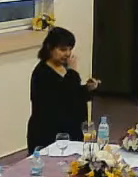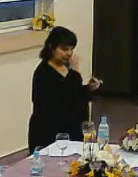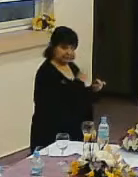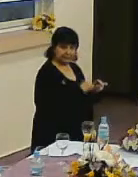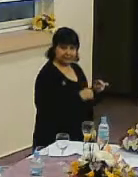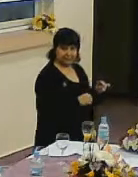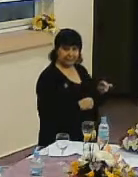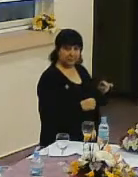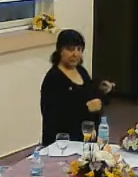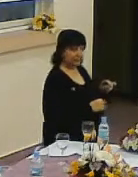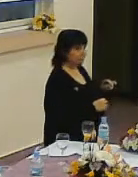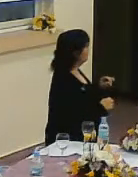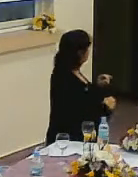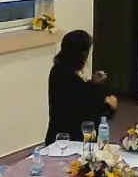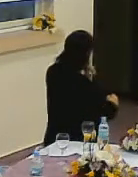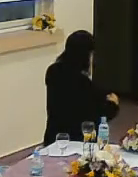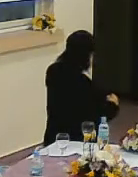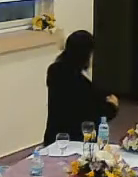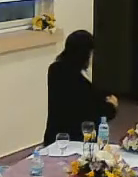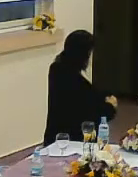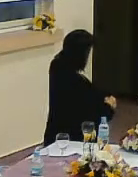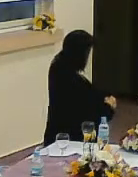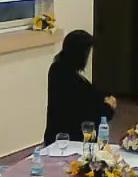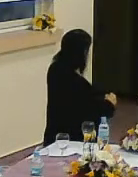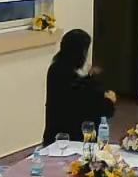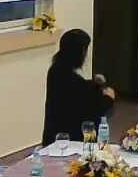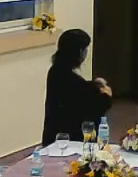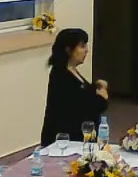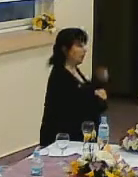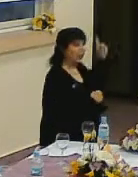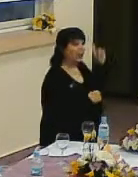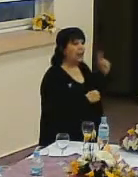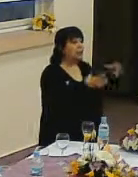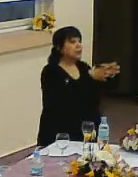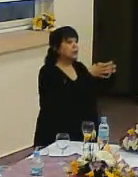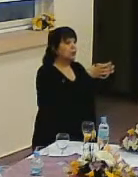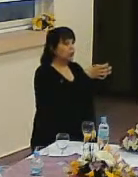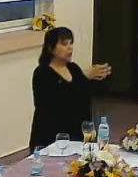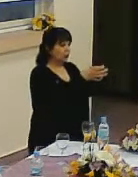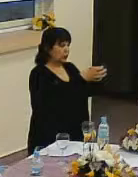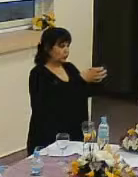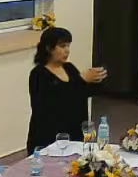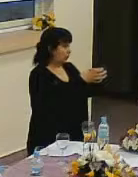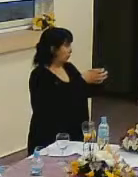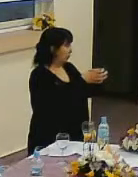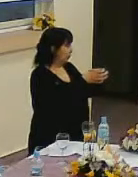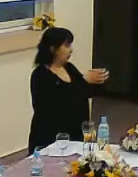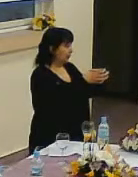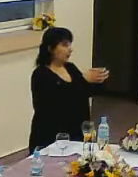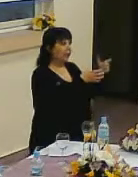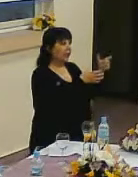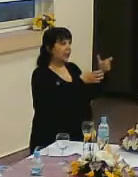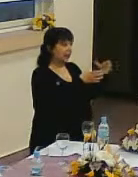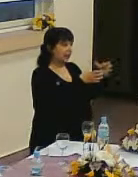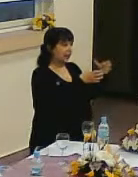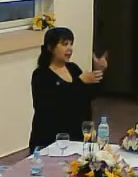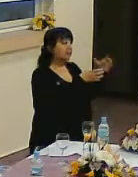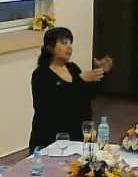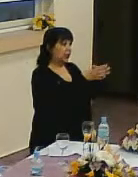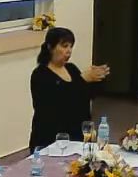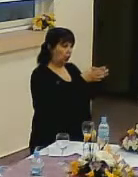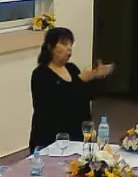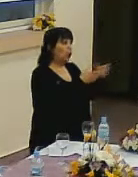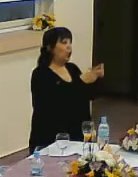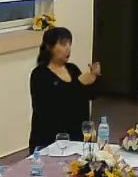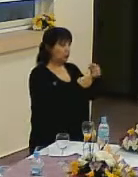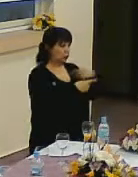que tenemos un montón de cosas para hablar. Bueno, esta es la constitución de nuestro consultorio. Bueno, hoy